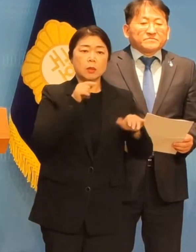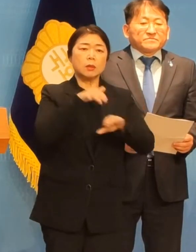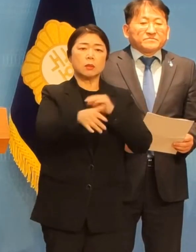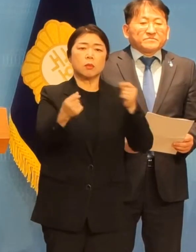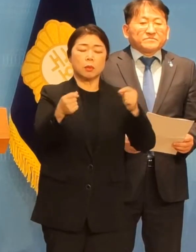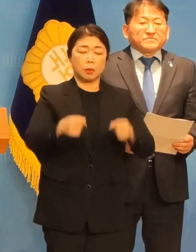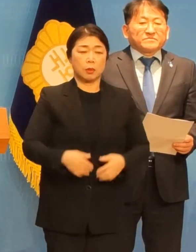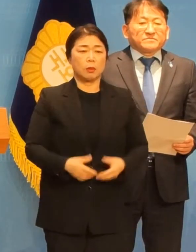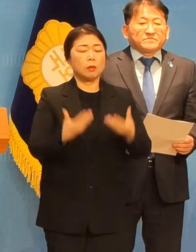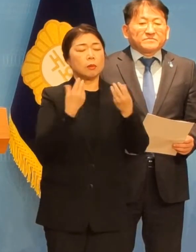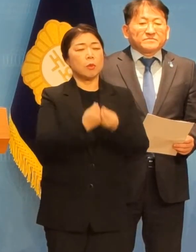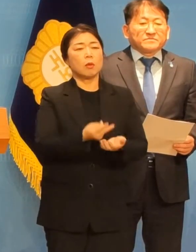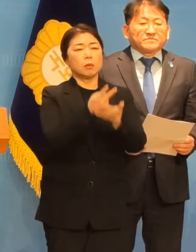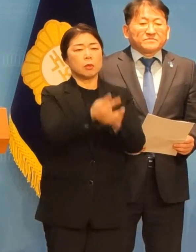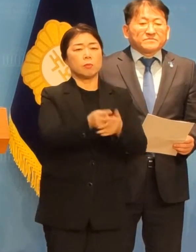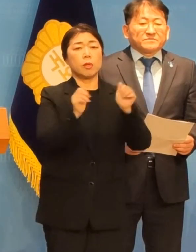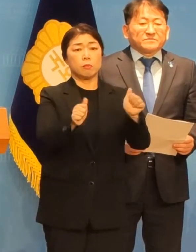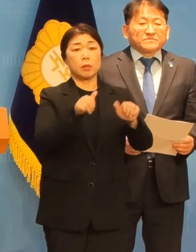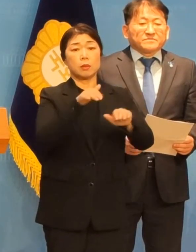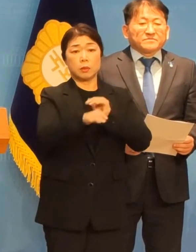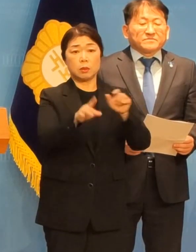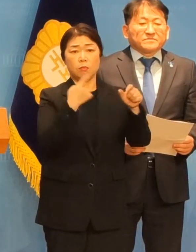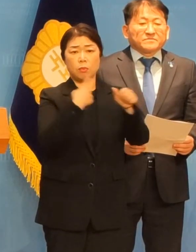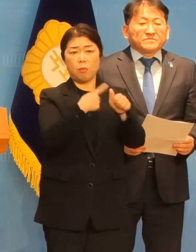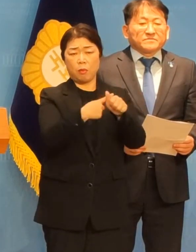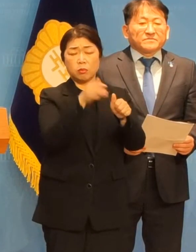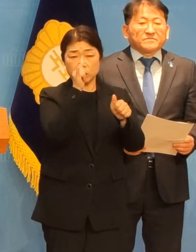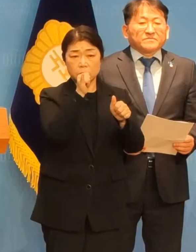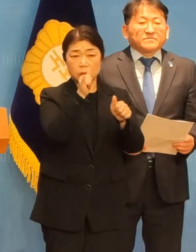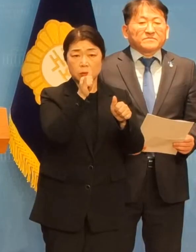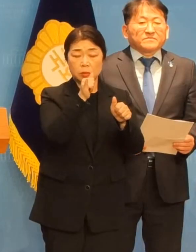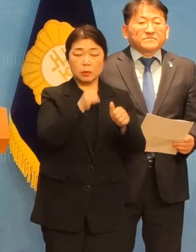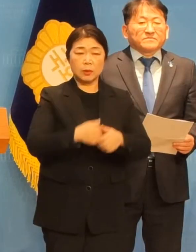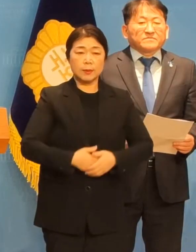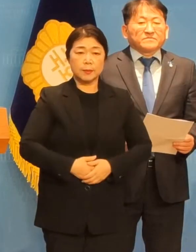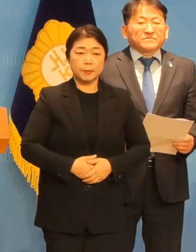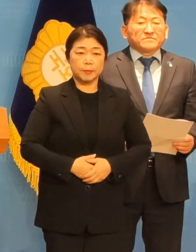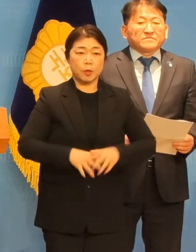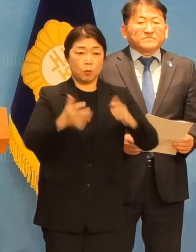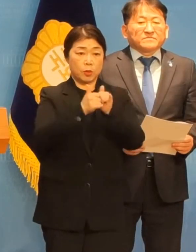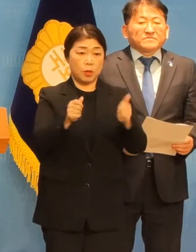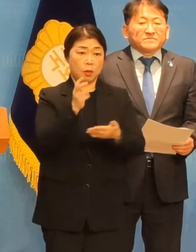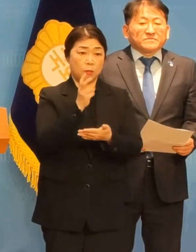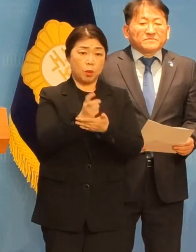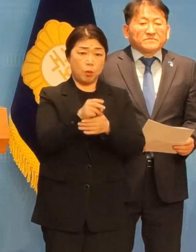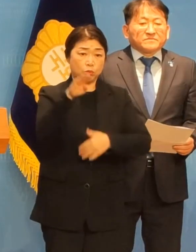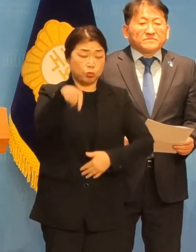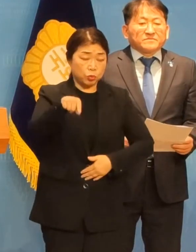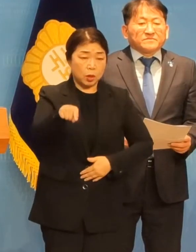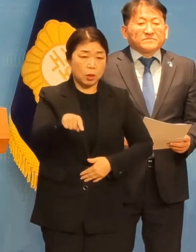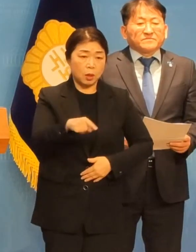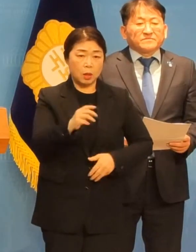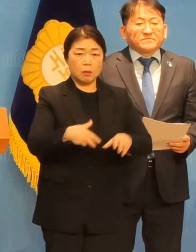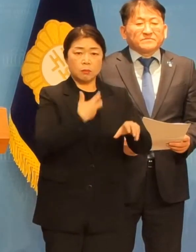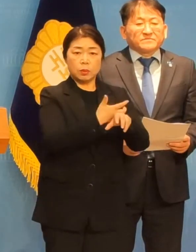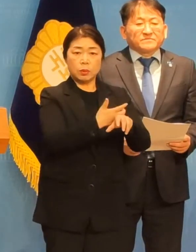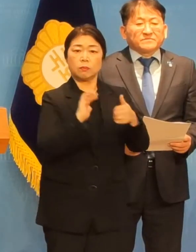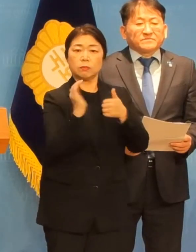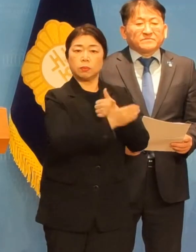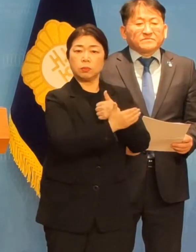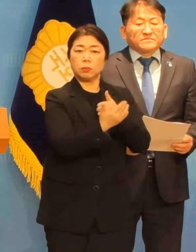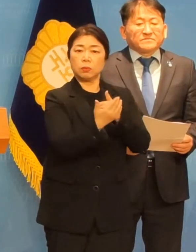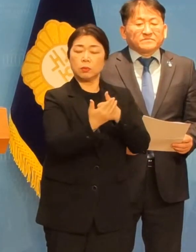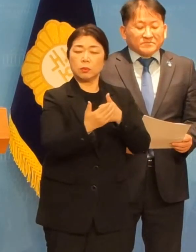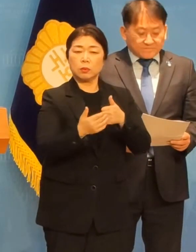침대 재판이라는 비판이 나오는 지경입니다. 국민은 사법부가 내란 세력을 옹호하다 무죄 선고하는 것